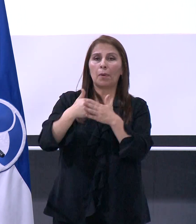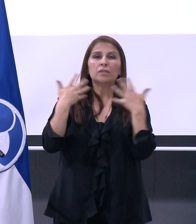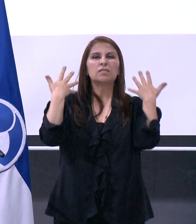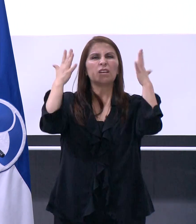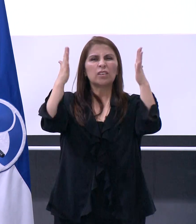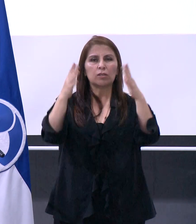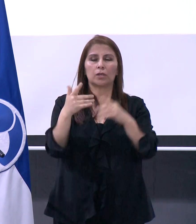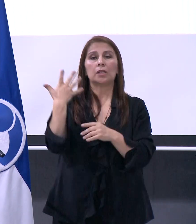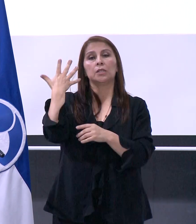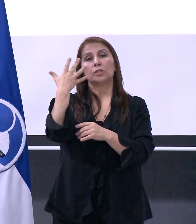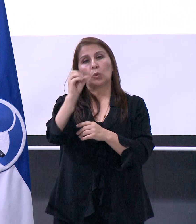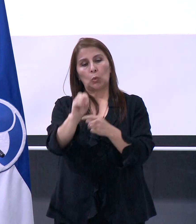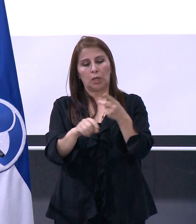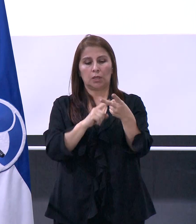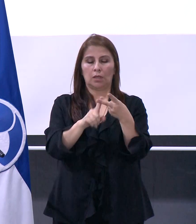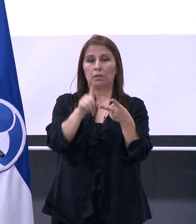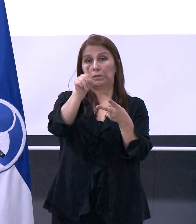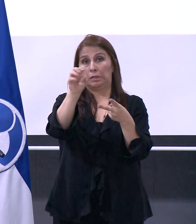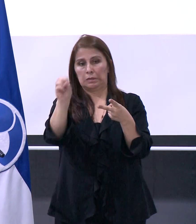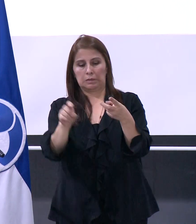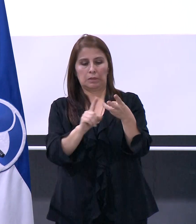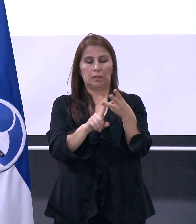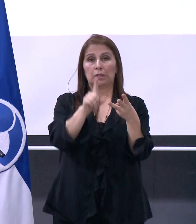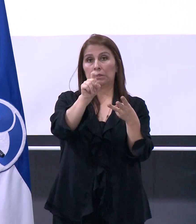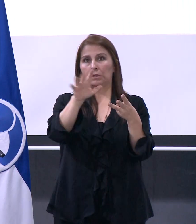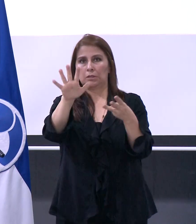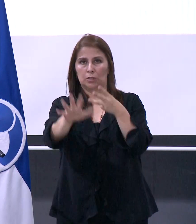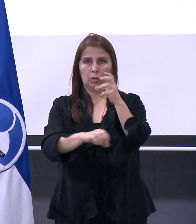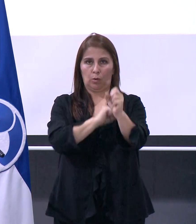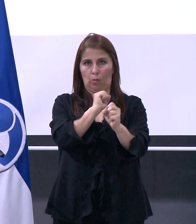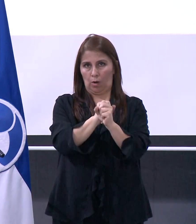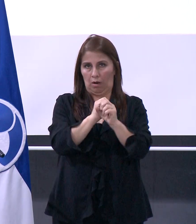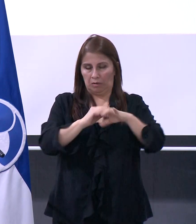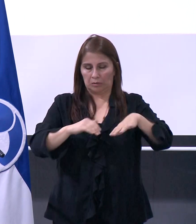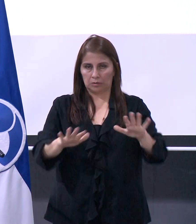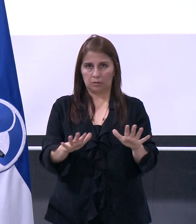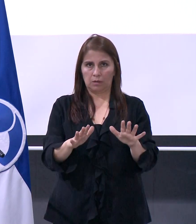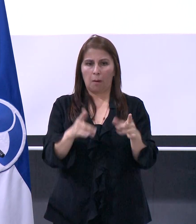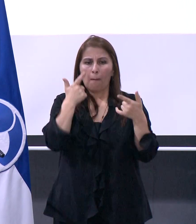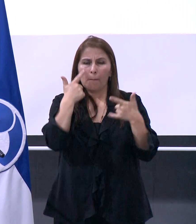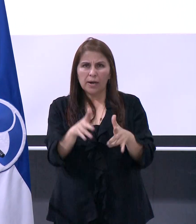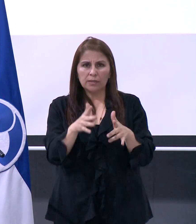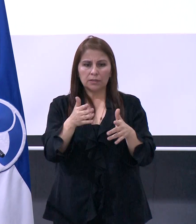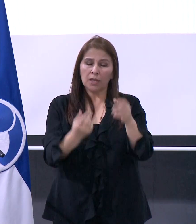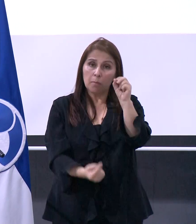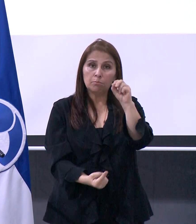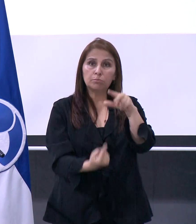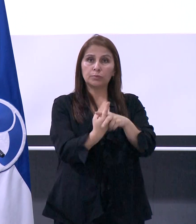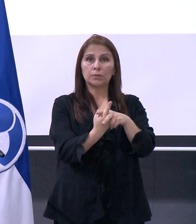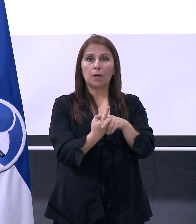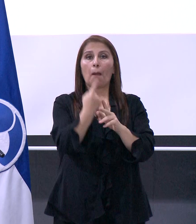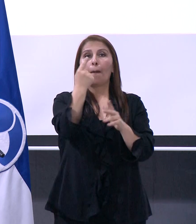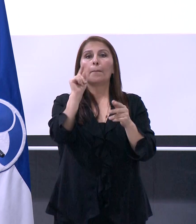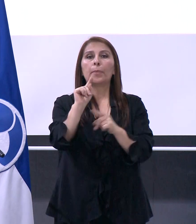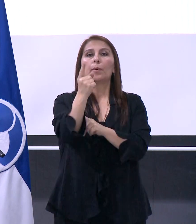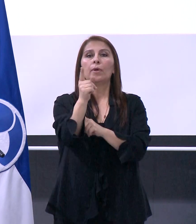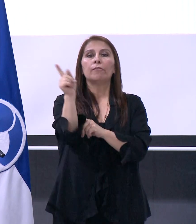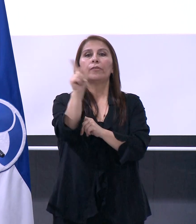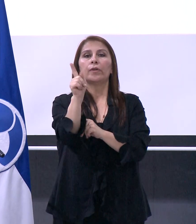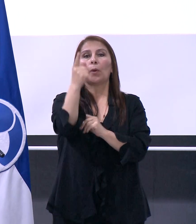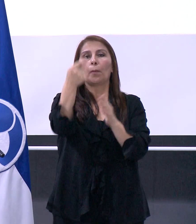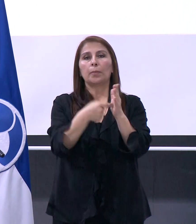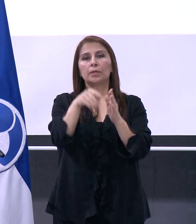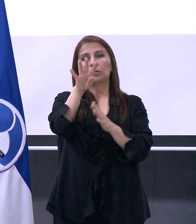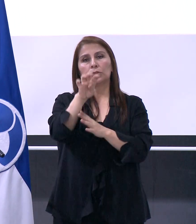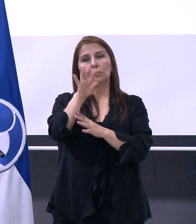los 60 a los 65 años de vida como si su nacimiento estuviera fechado el primero de febrero el 55 cuando el